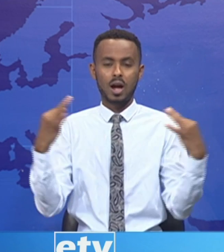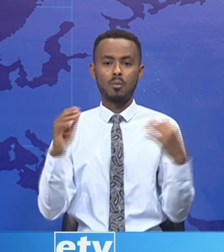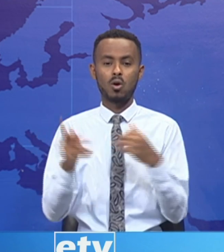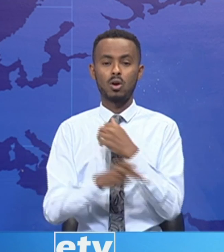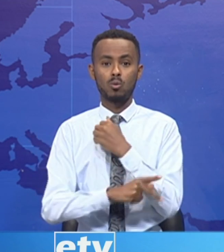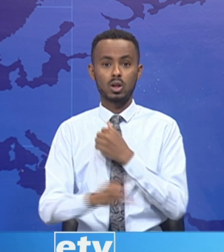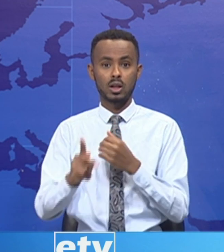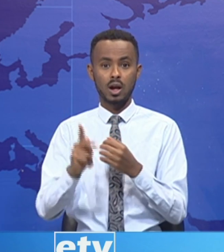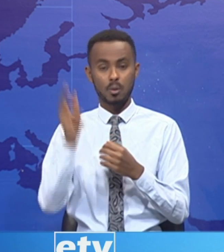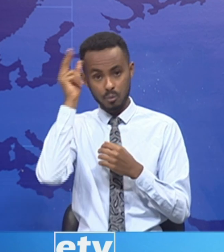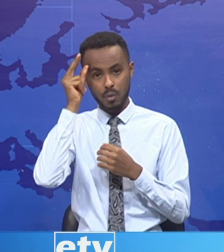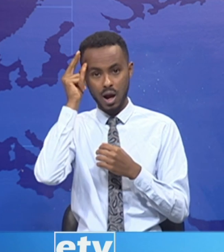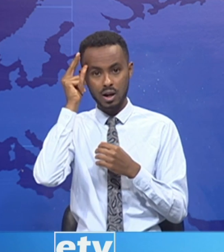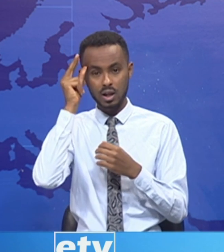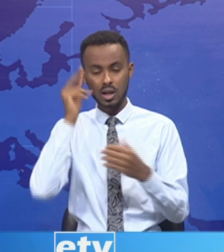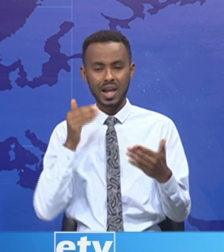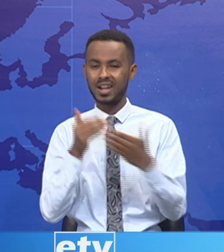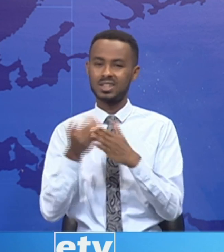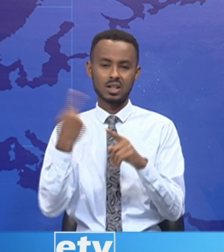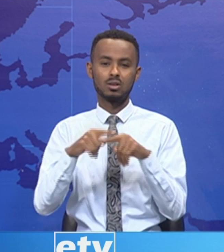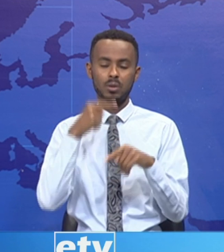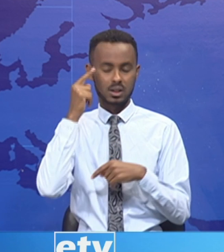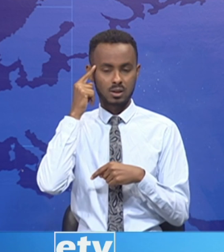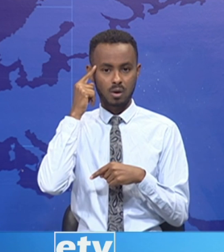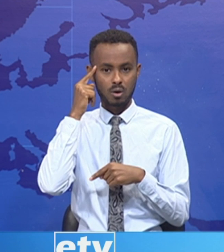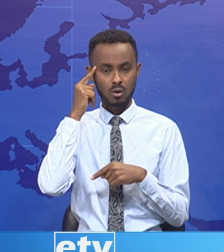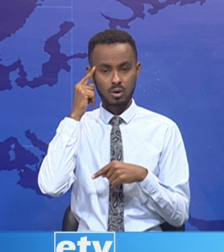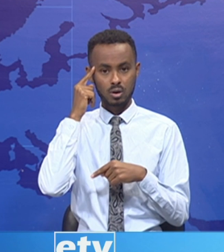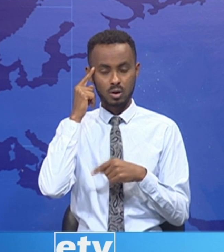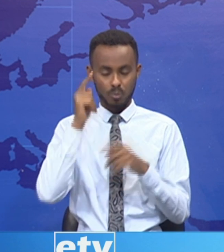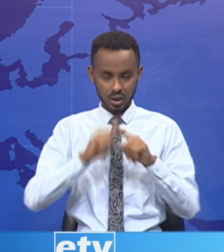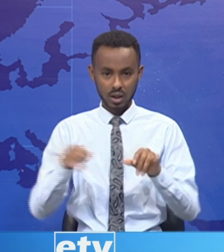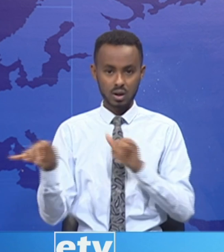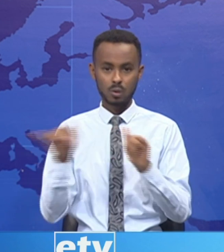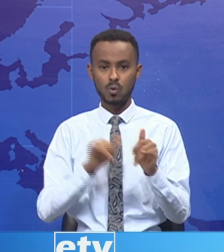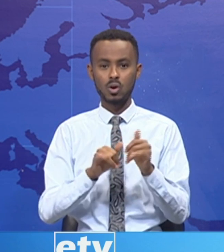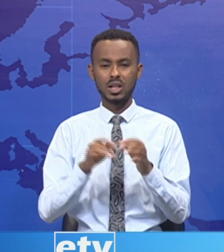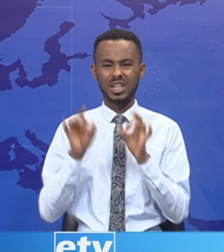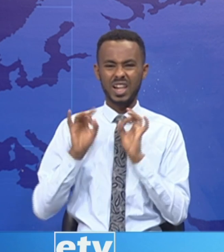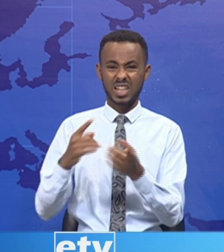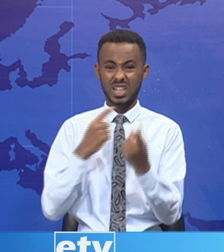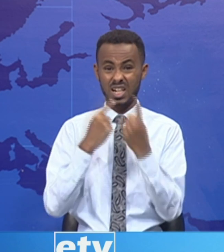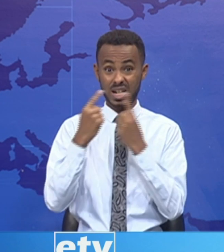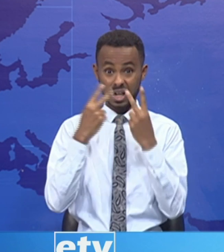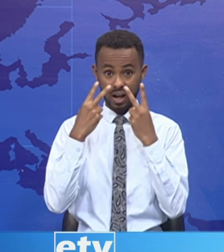ባህል ሊያደርሰን አይችልም ብዬ አስባለሁ። በተለይ ደግሞ የጥላቻ